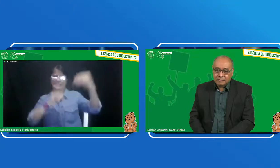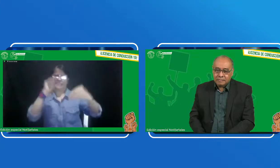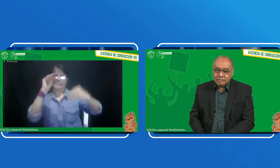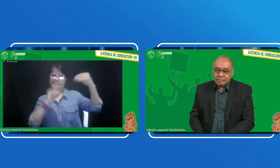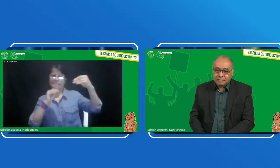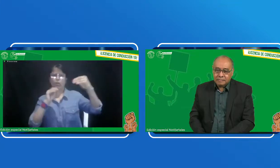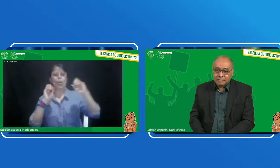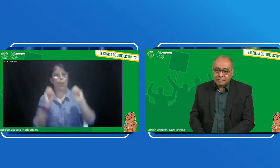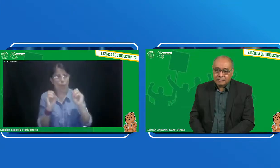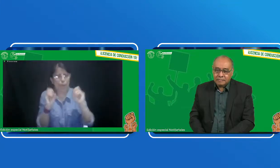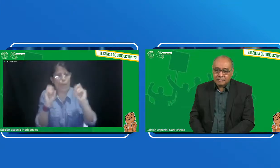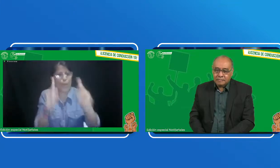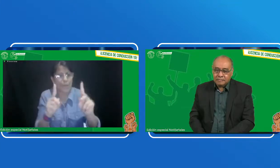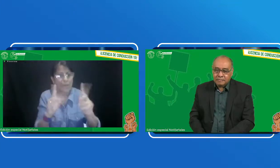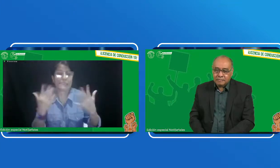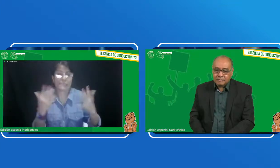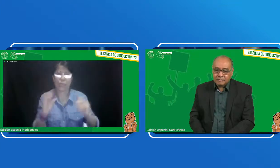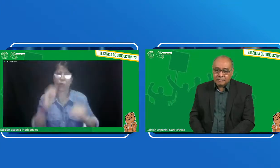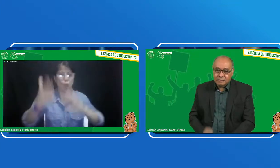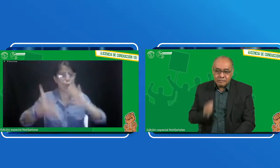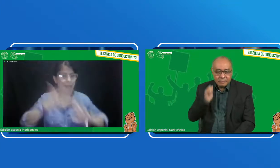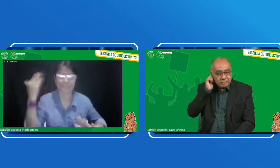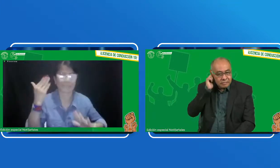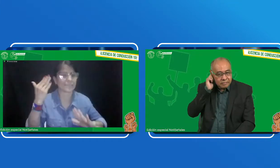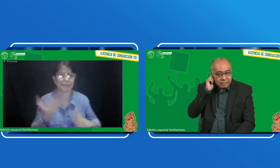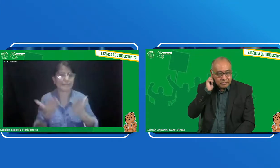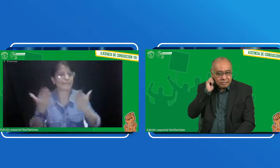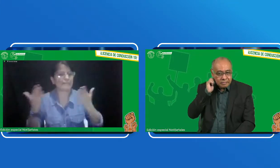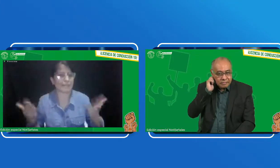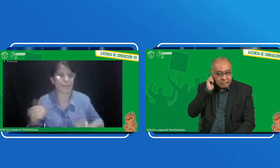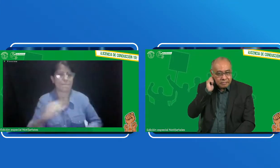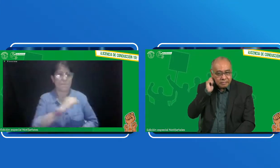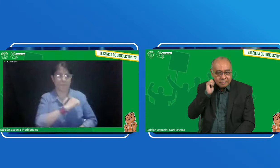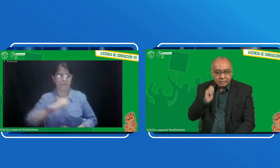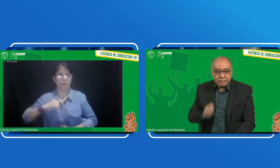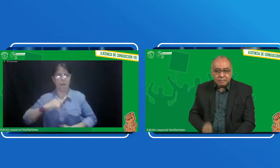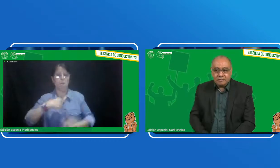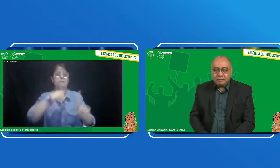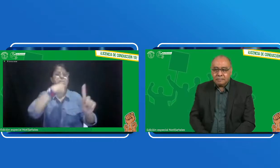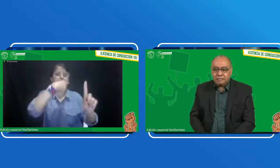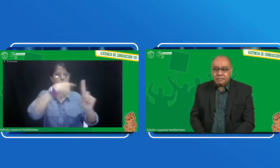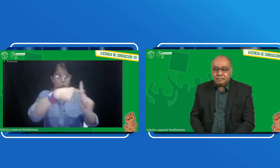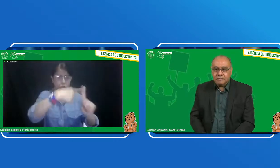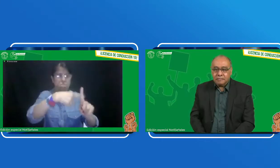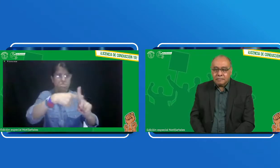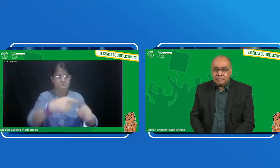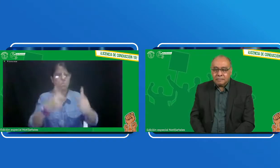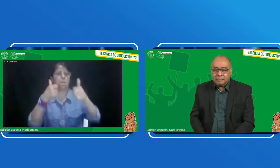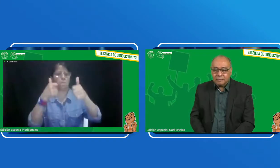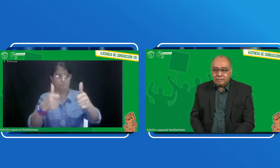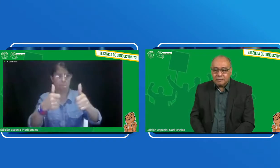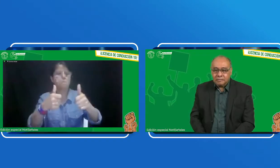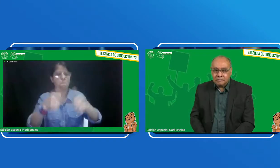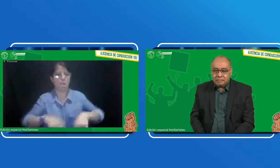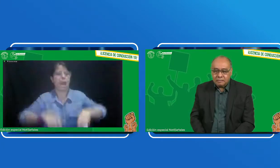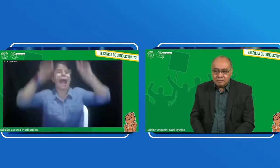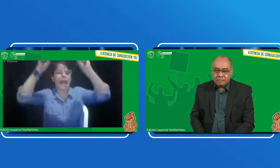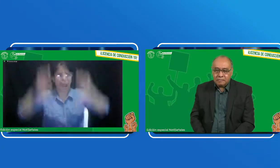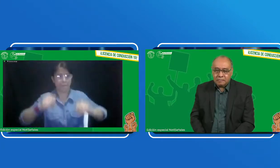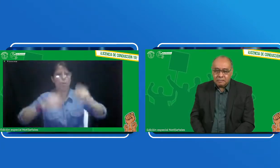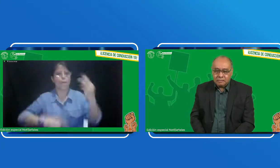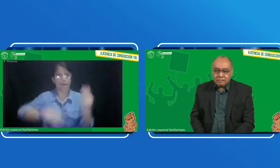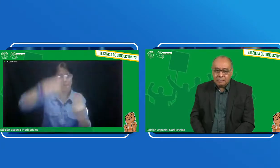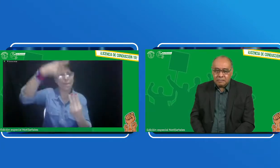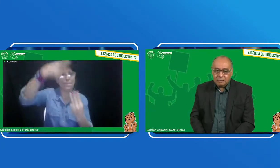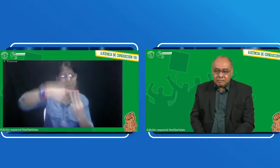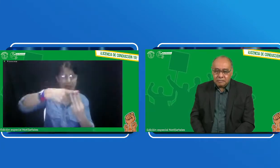este espacio entre acuerdos y desacuerdos, debatiendo, no fue fácil, pero pues fue una